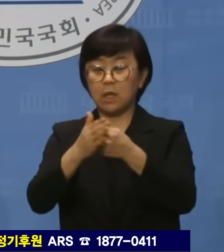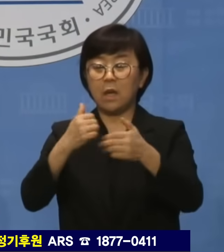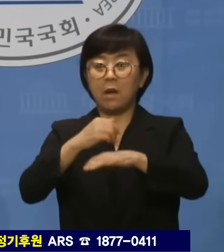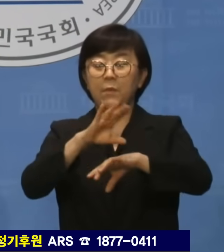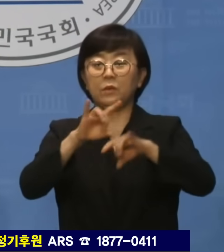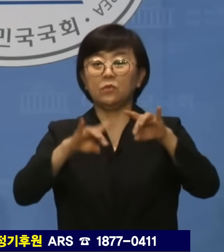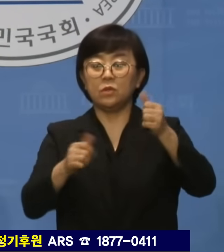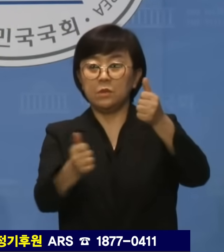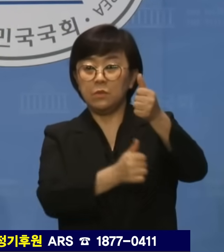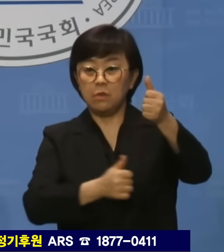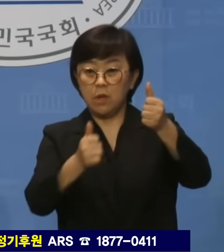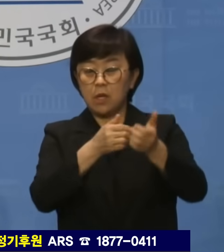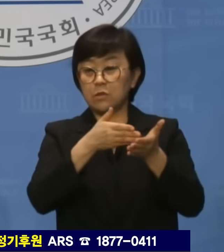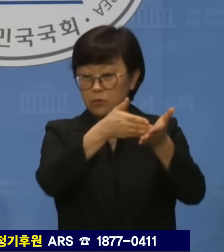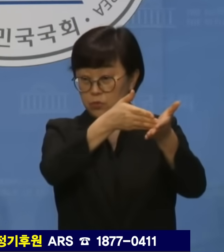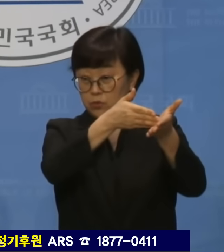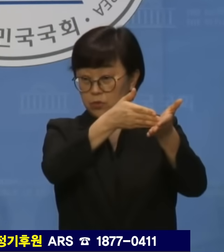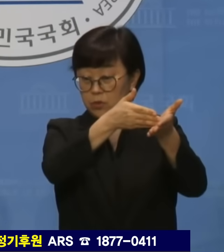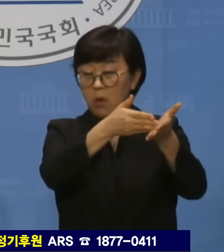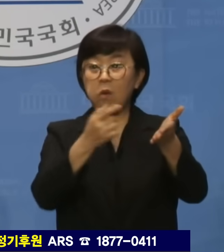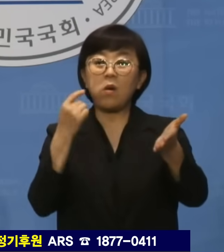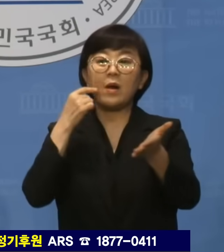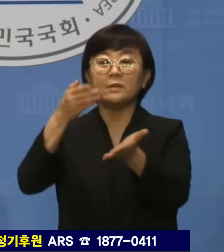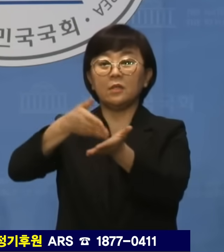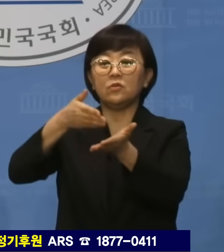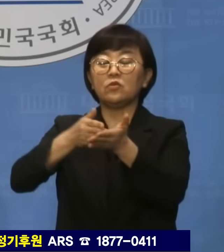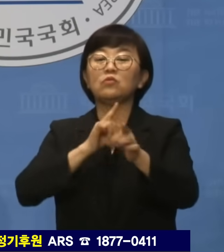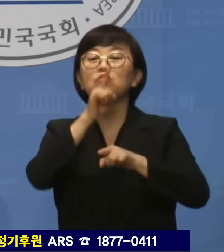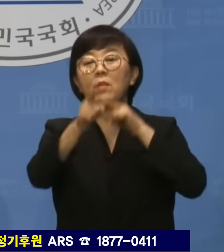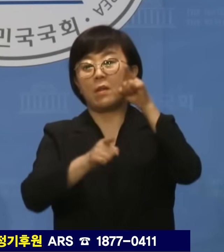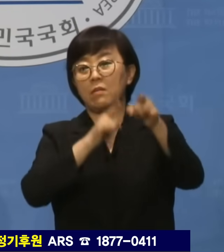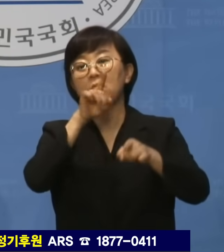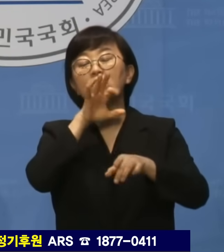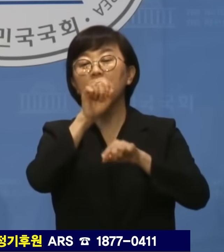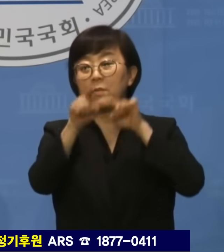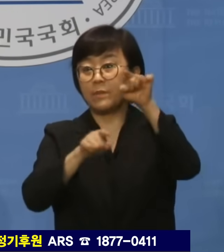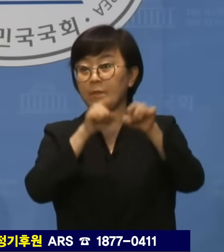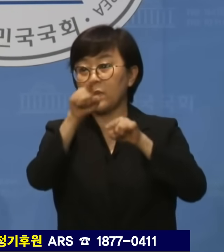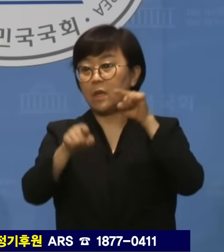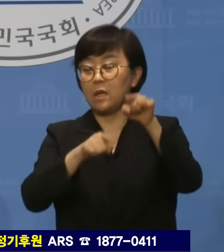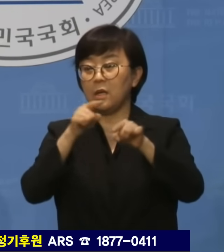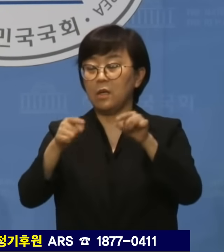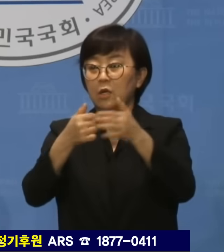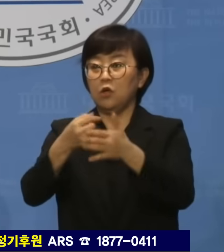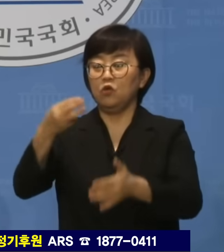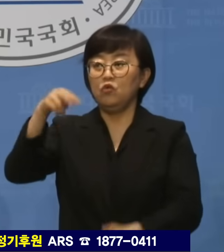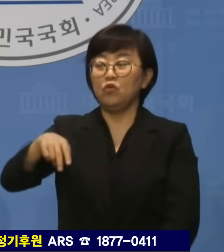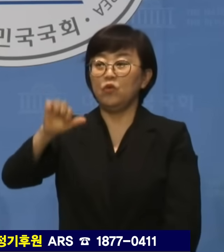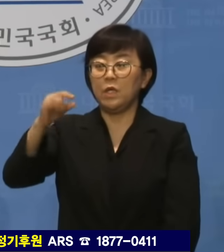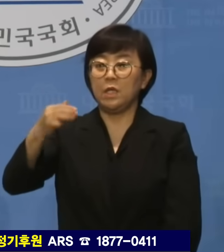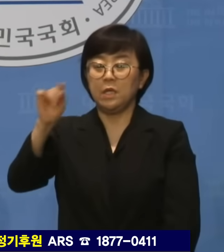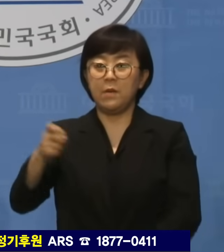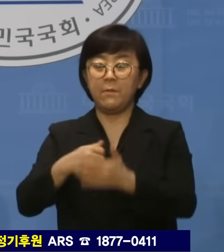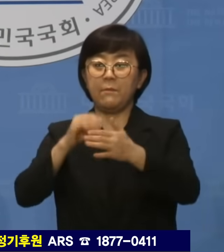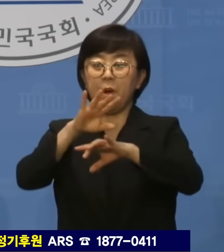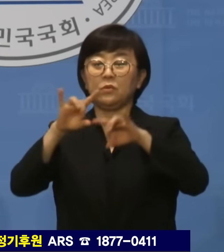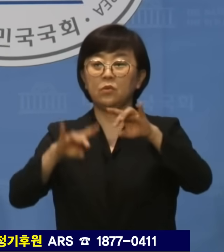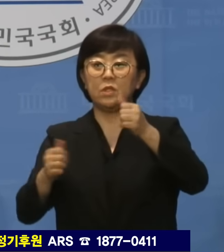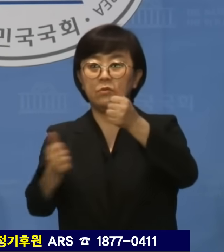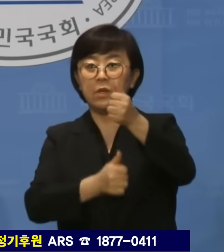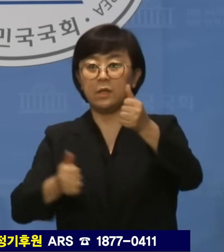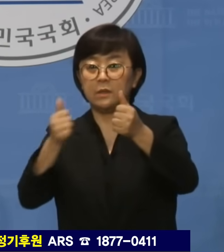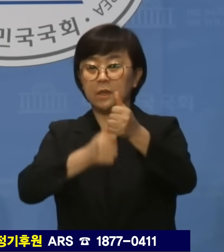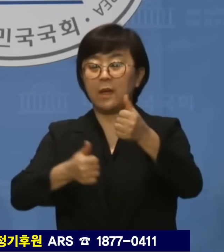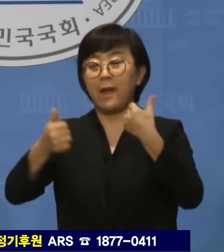방심위에 접수된 이른바 가짜뉴스 민원의 상당수가 류희림 방송통신심의위원회